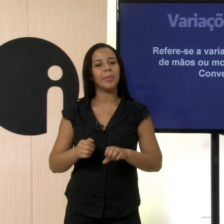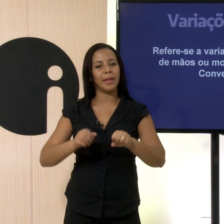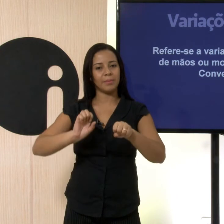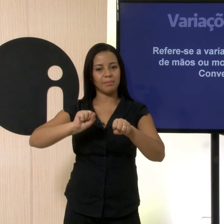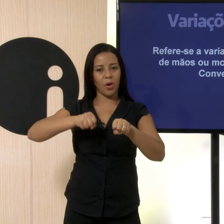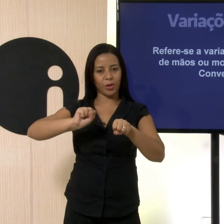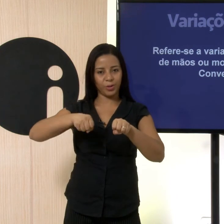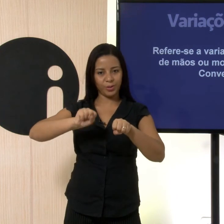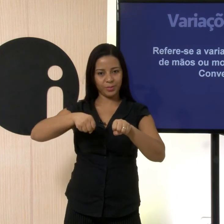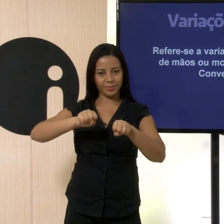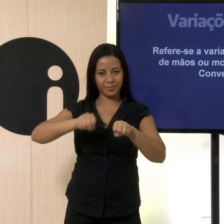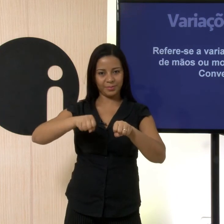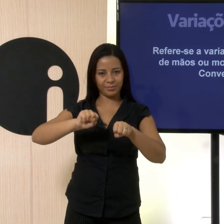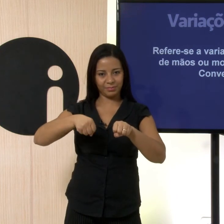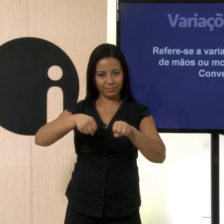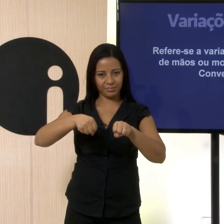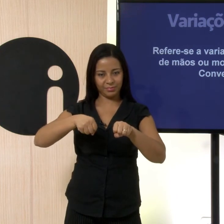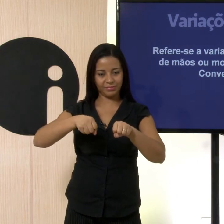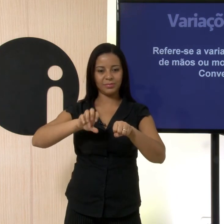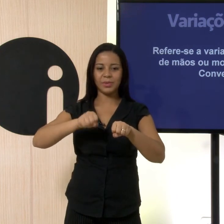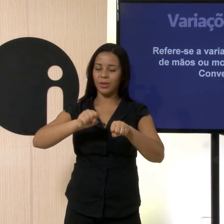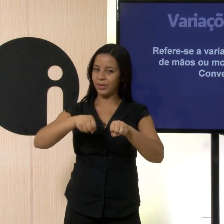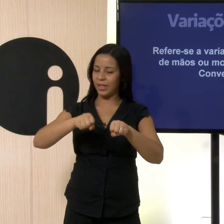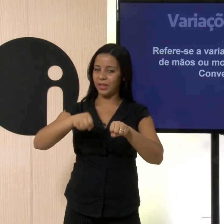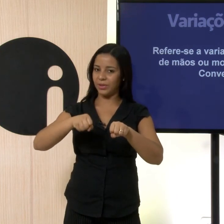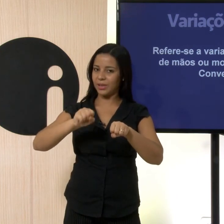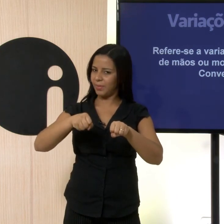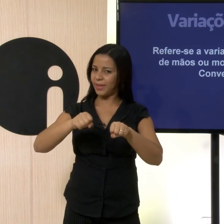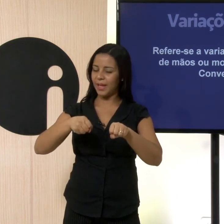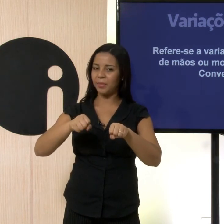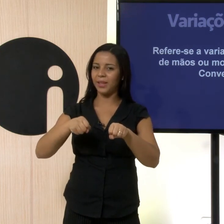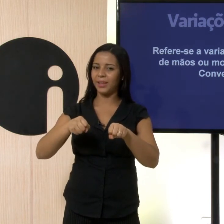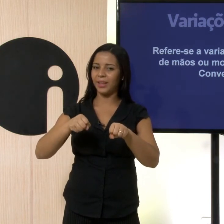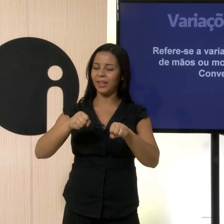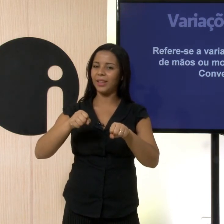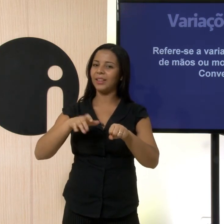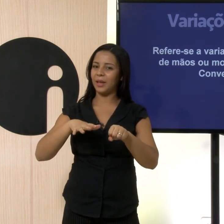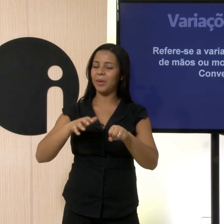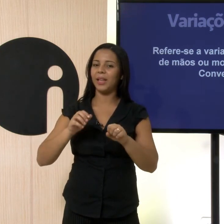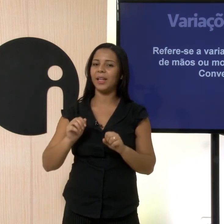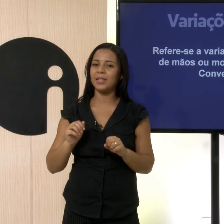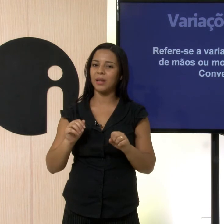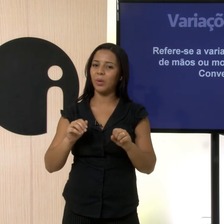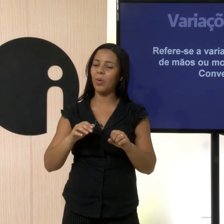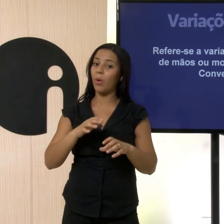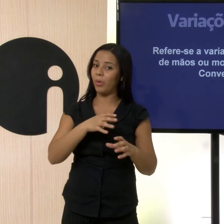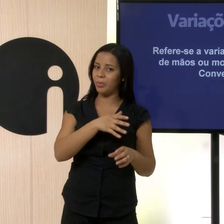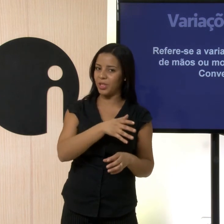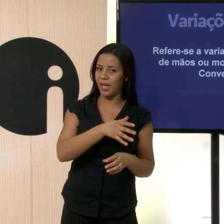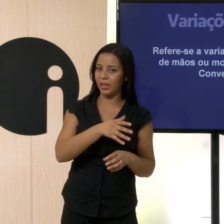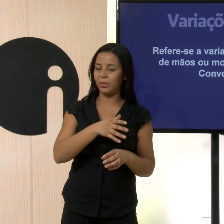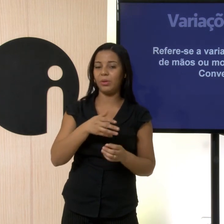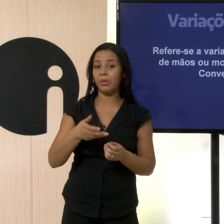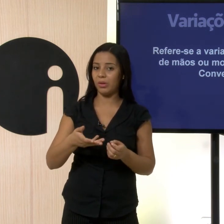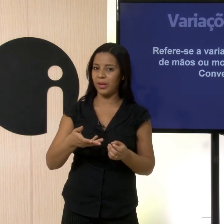também moto, ou seja, vocês percebem que tem uma relação com o objeto ou com a